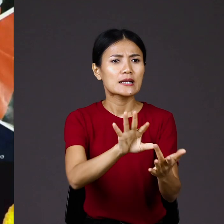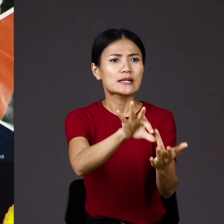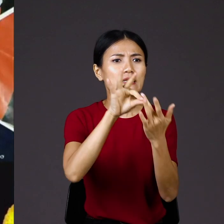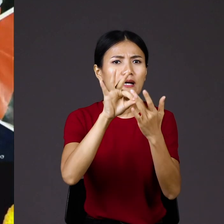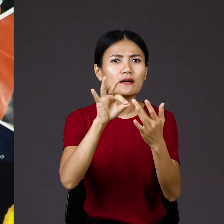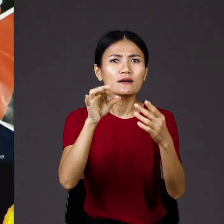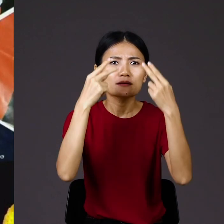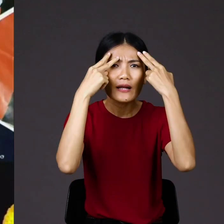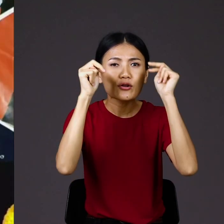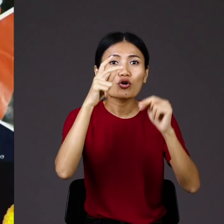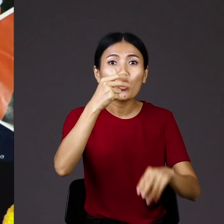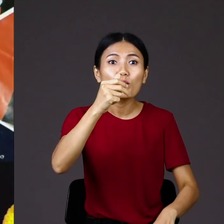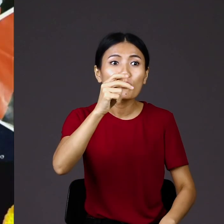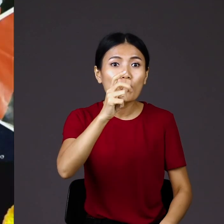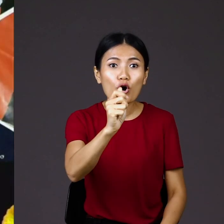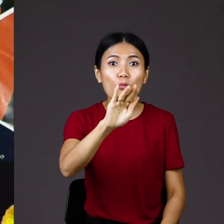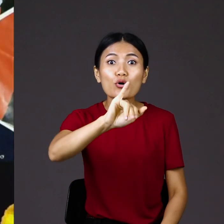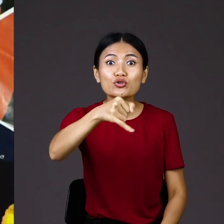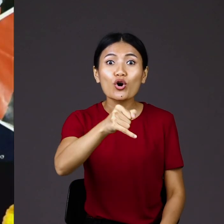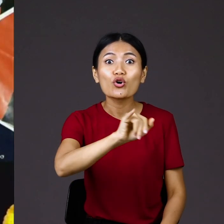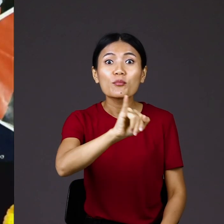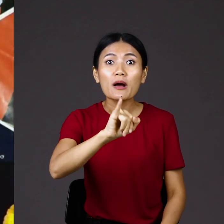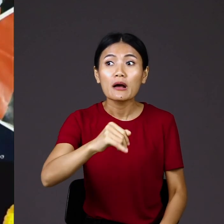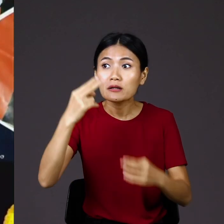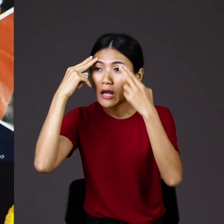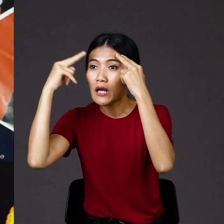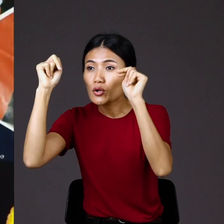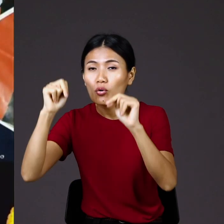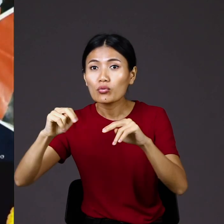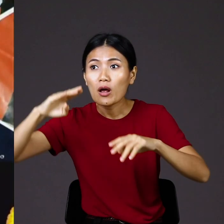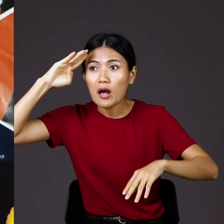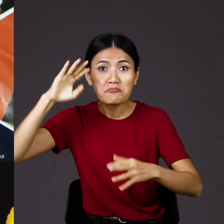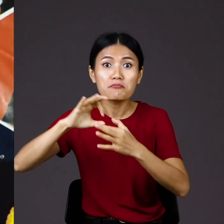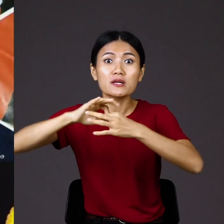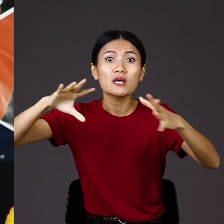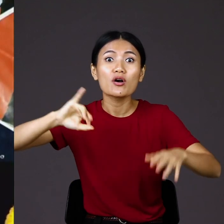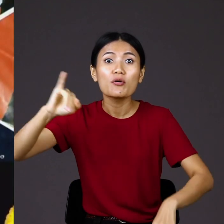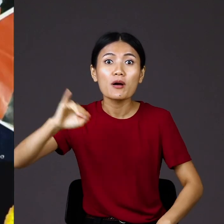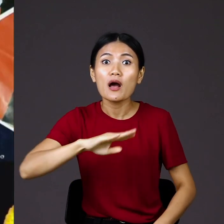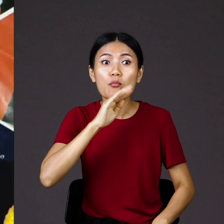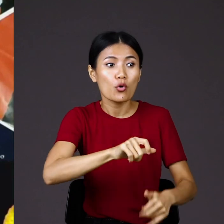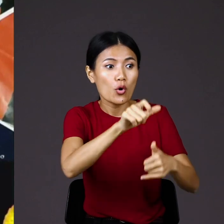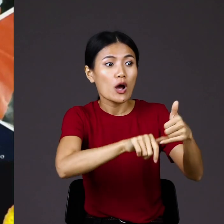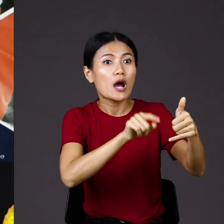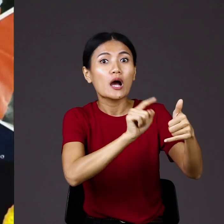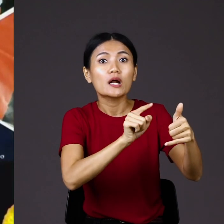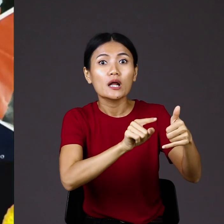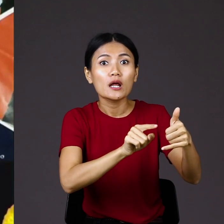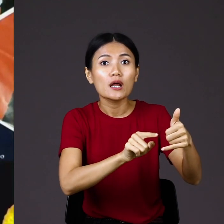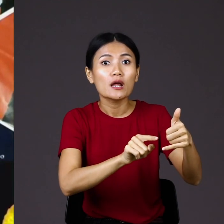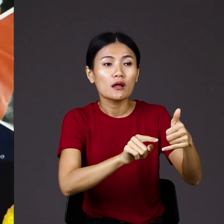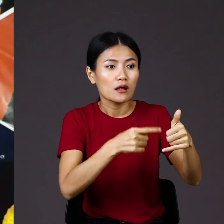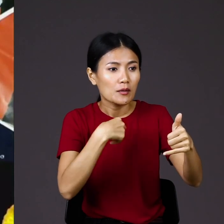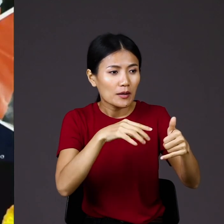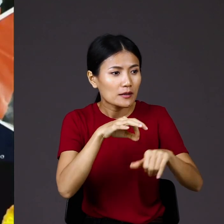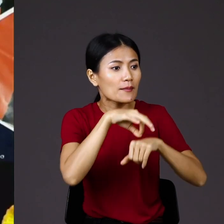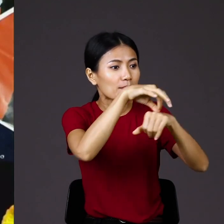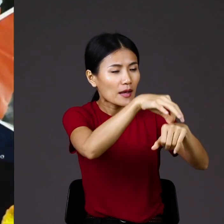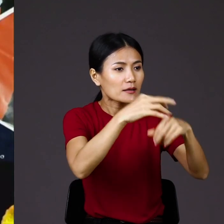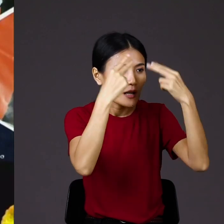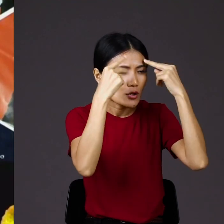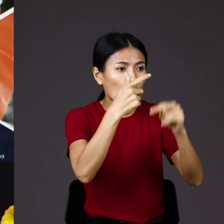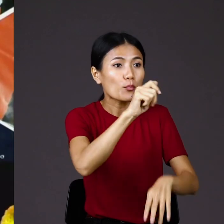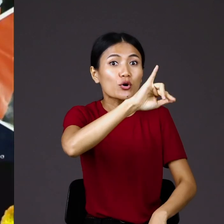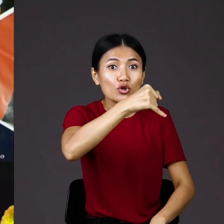บัตรเลือกนายกอบจไม่ได้เกี่ยวอะไรกับพลเอกประยุทธ์ใช่ไหมครับต่อให้ไพบูลย์เป็นนายกอบจประยุทธ์ก็ยังเป็นนายกรัฐมน